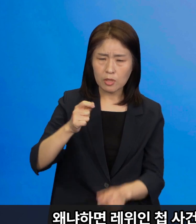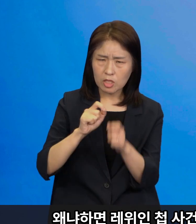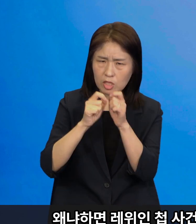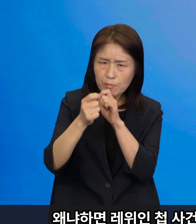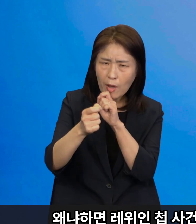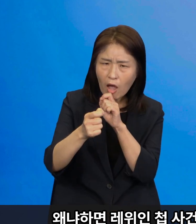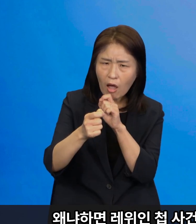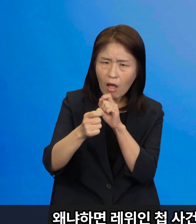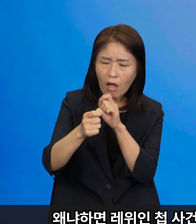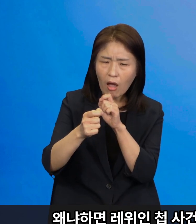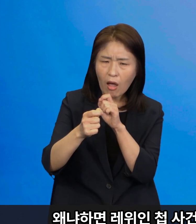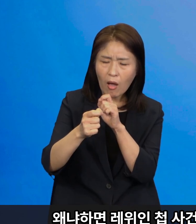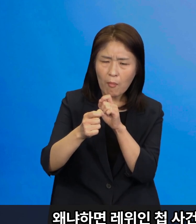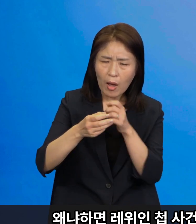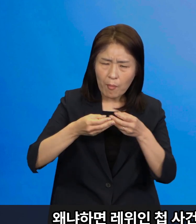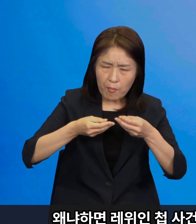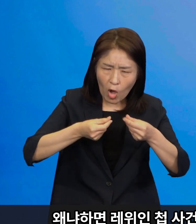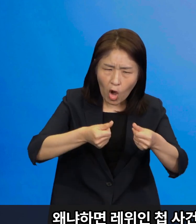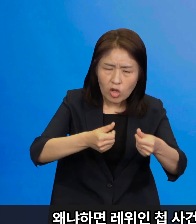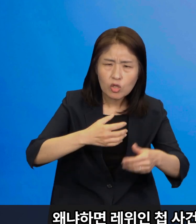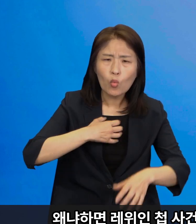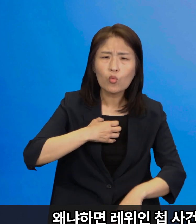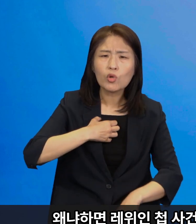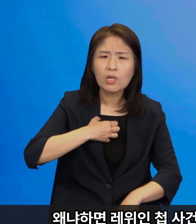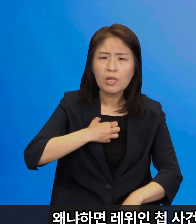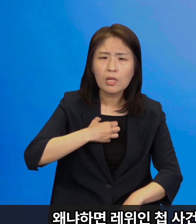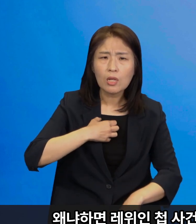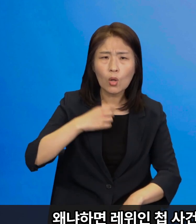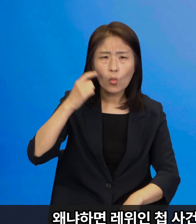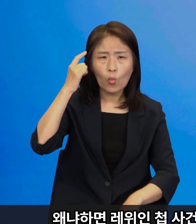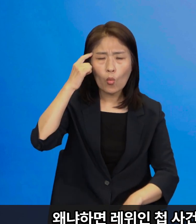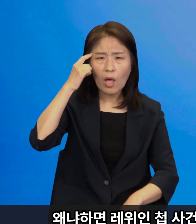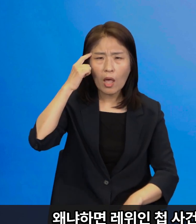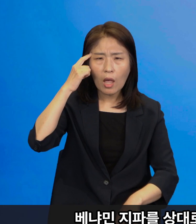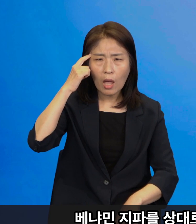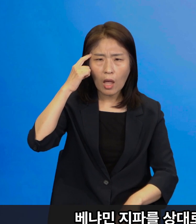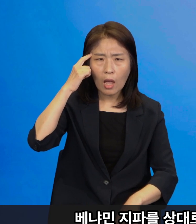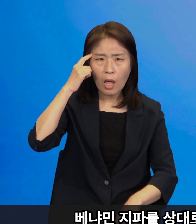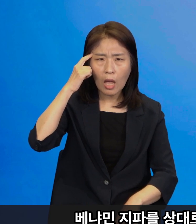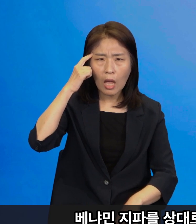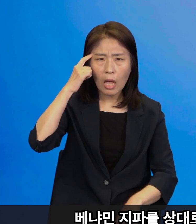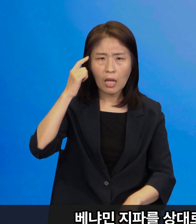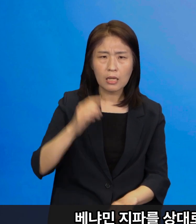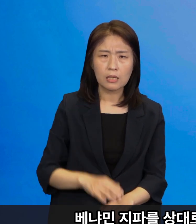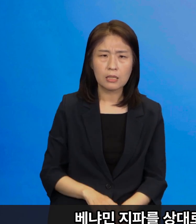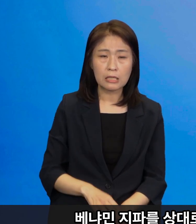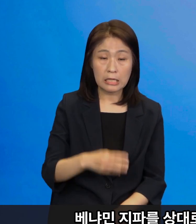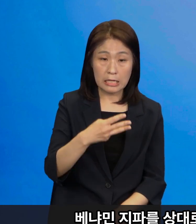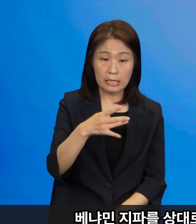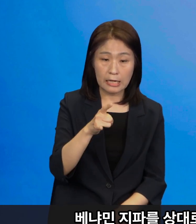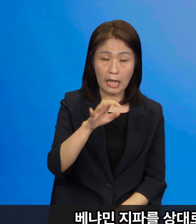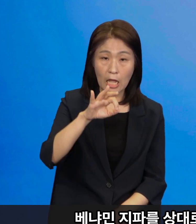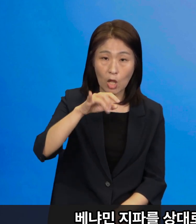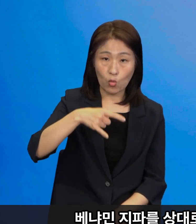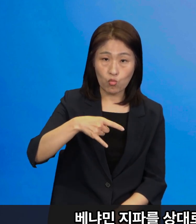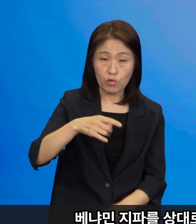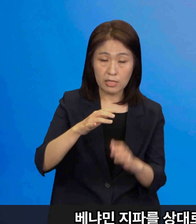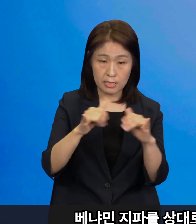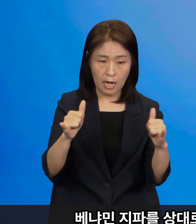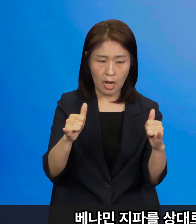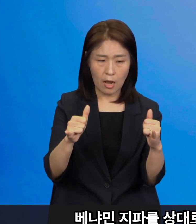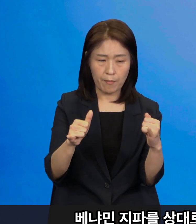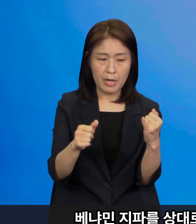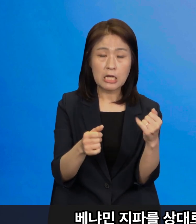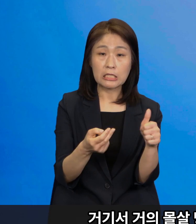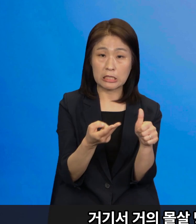왜냐하면 레위인 첩 사건 때문에 내전이 일어나요. 지파들끼리. 이 베냐민 지파를 상대로 다른 지파와